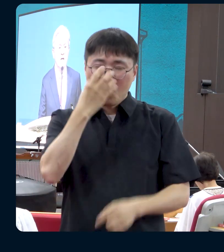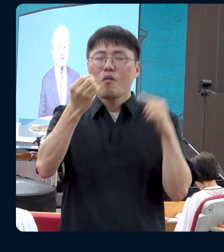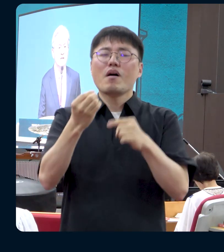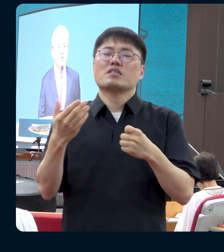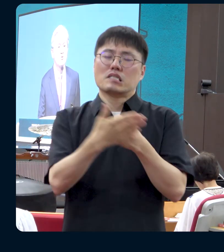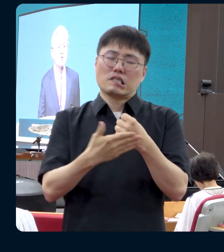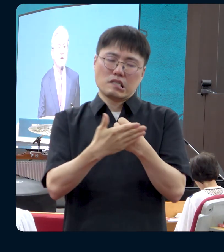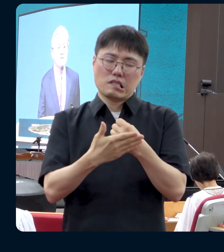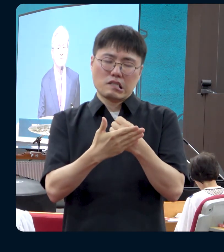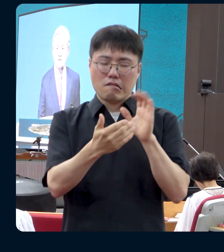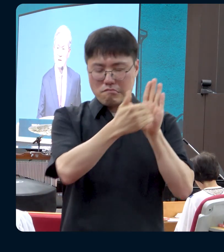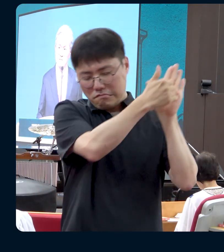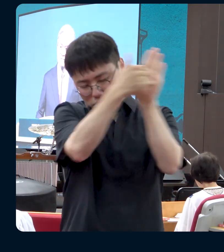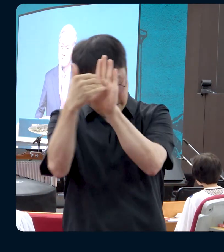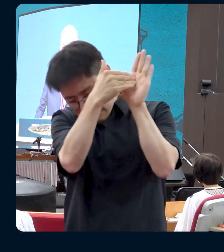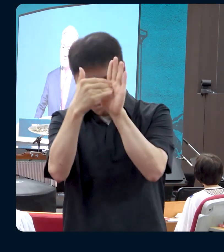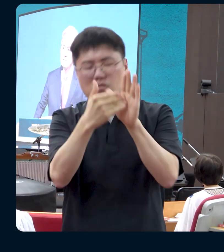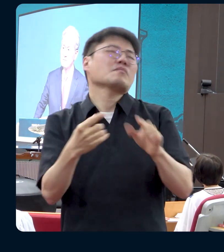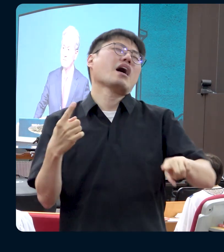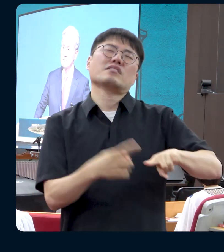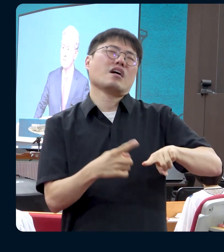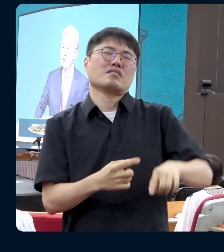교만은 은혜의 도살자입니다.